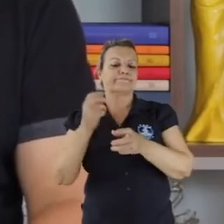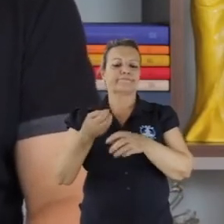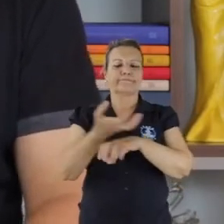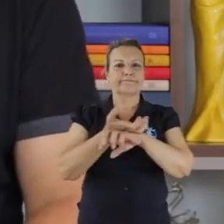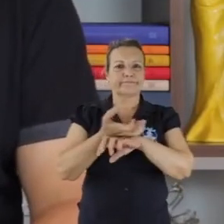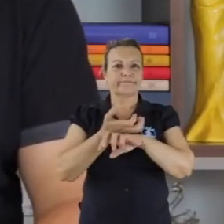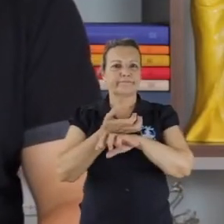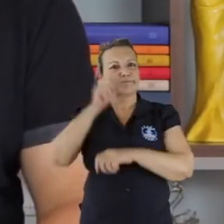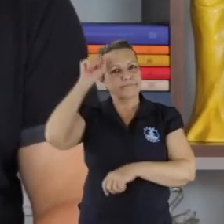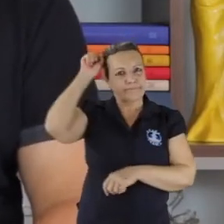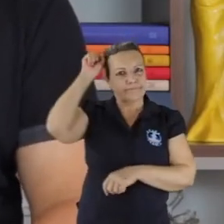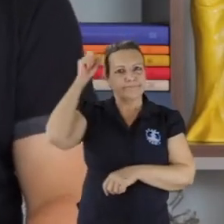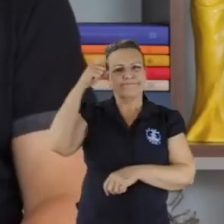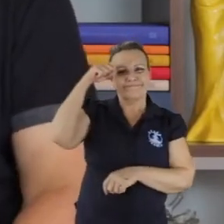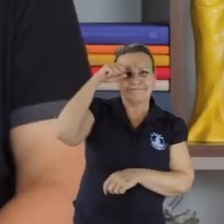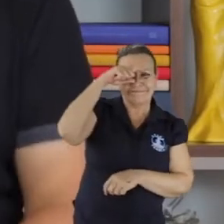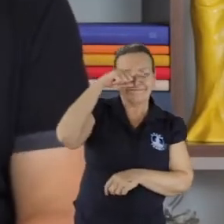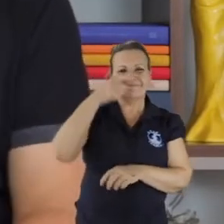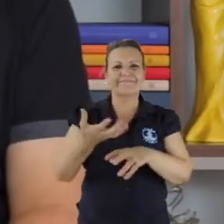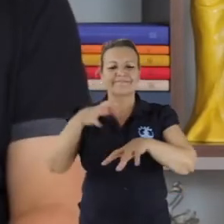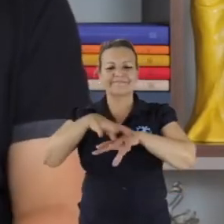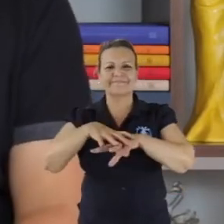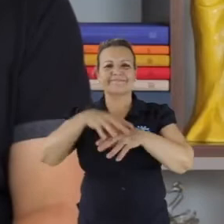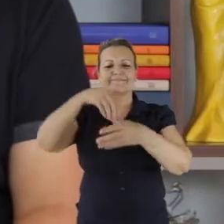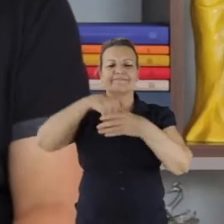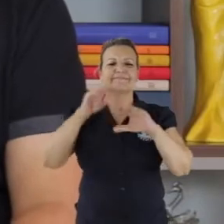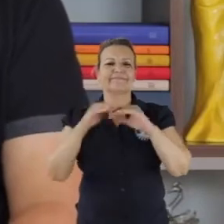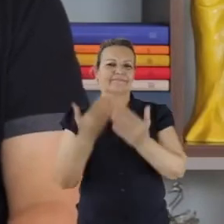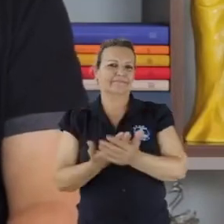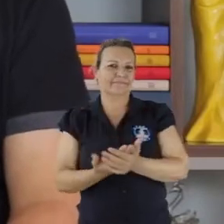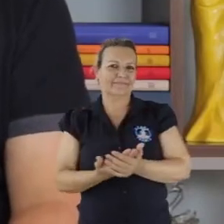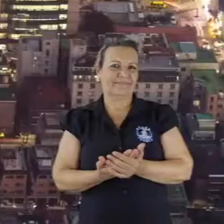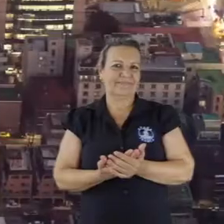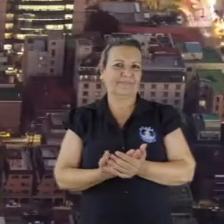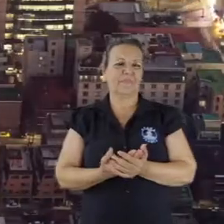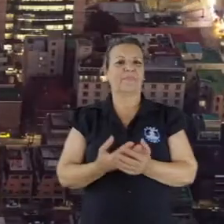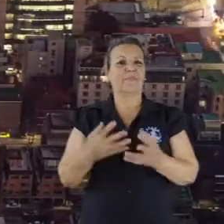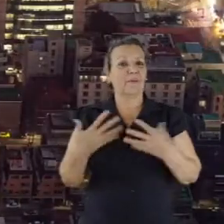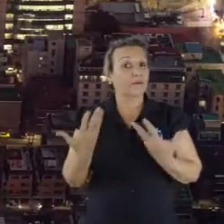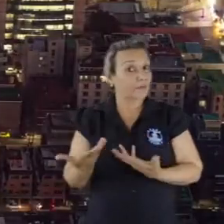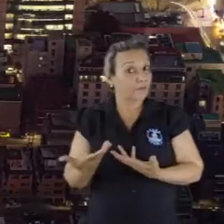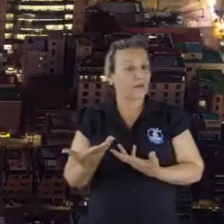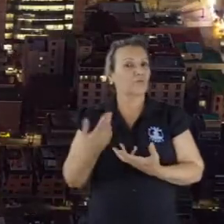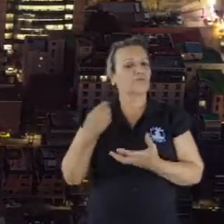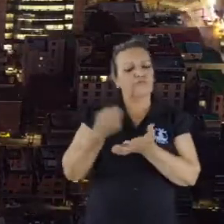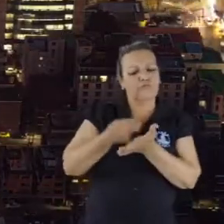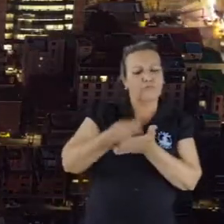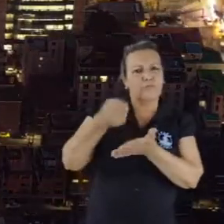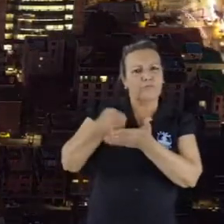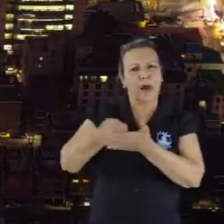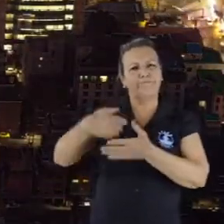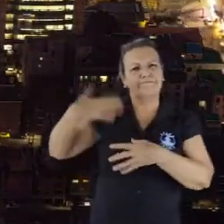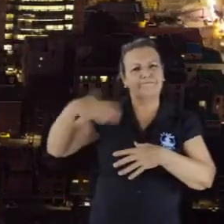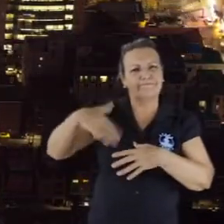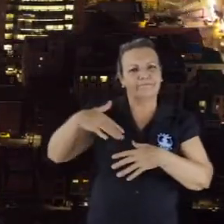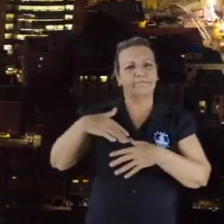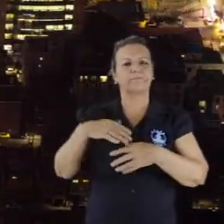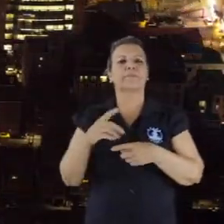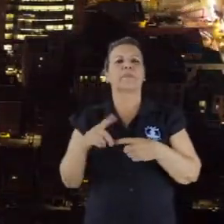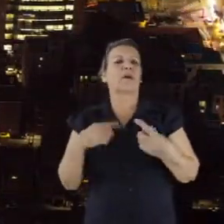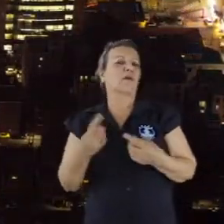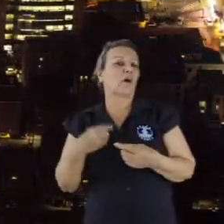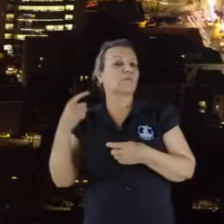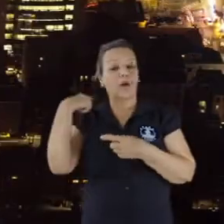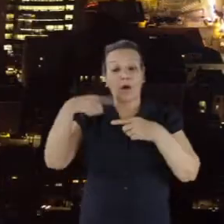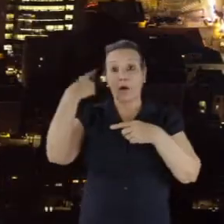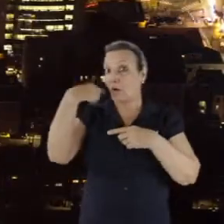vestibular, dificilmente vai compor a grade curricular de uma escola. Enquanto o custo de vida for cada vez mais alto e as horas